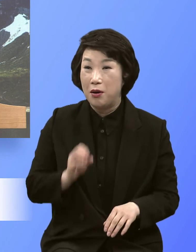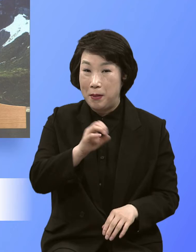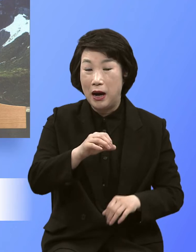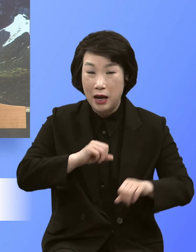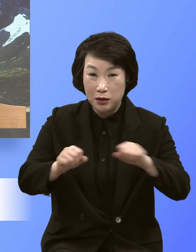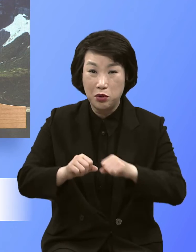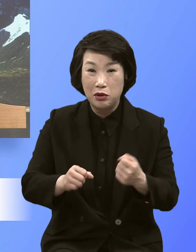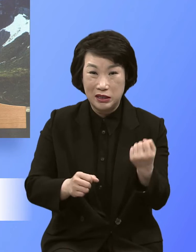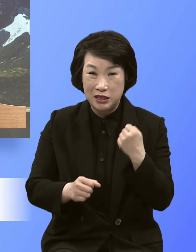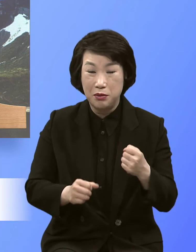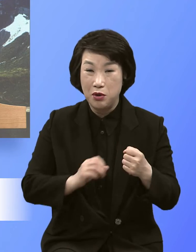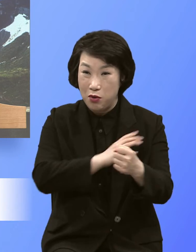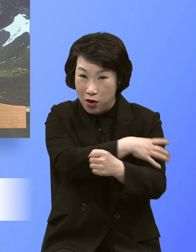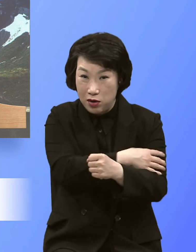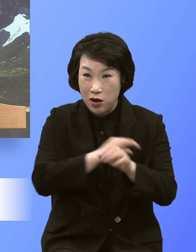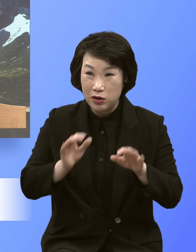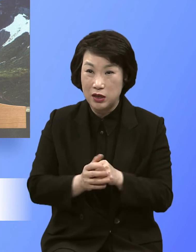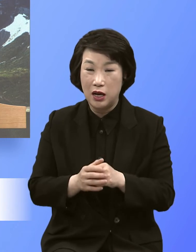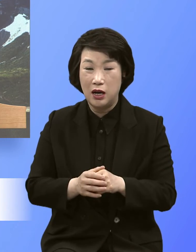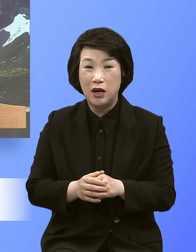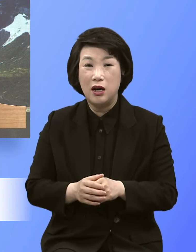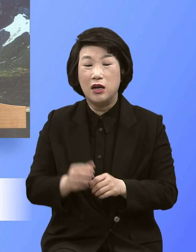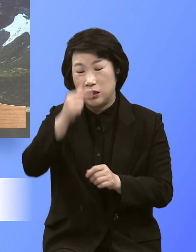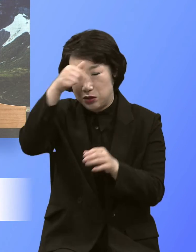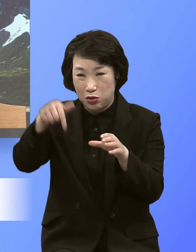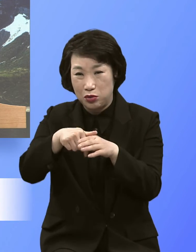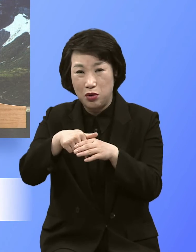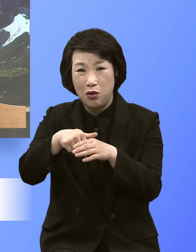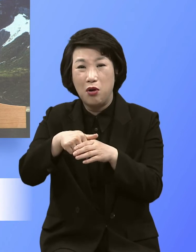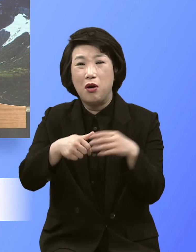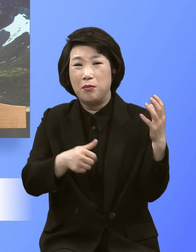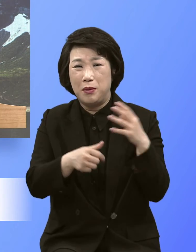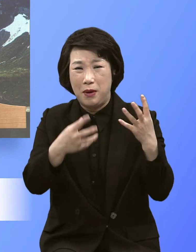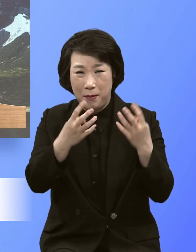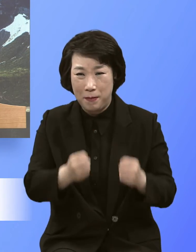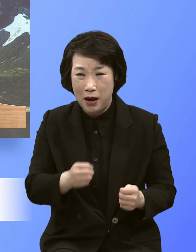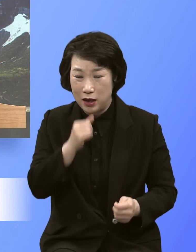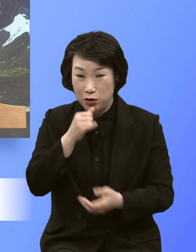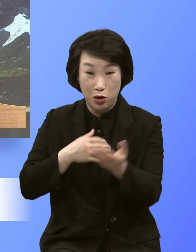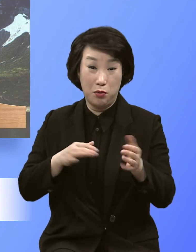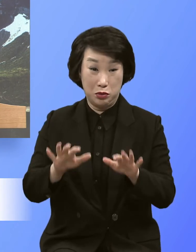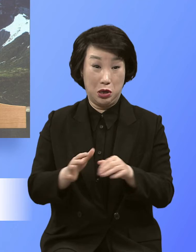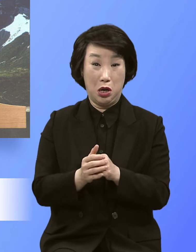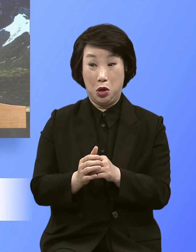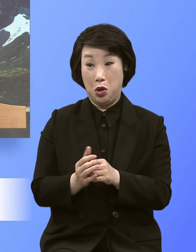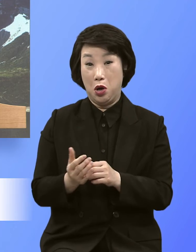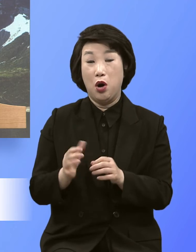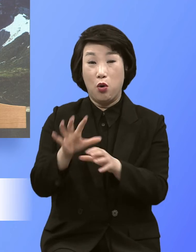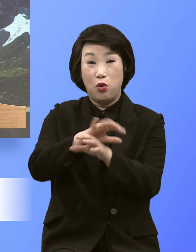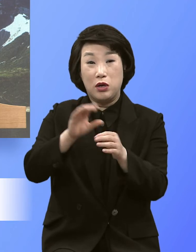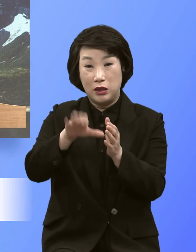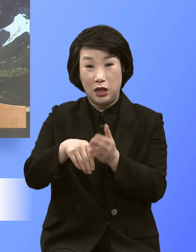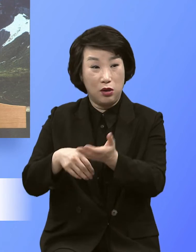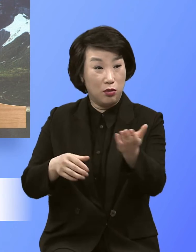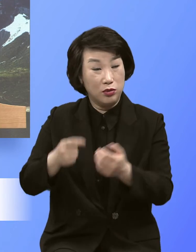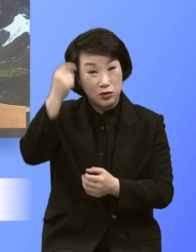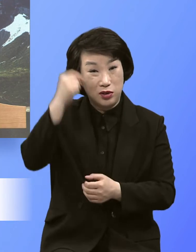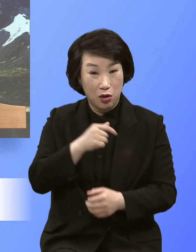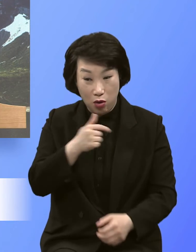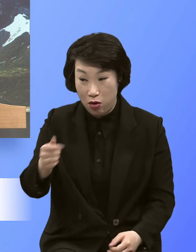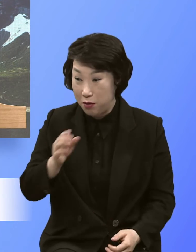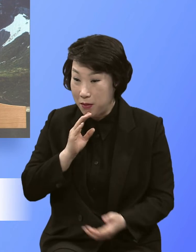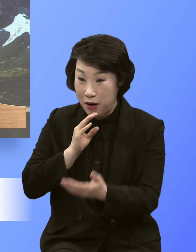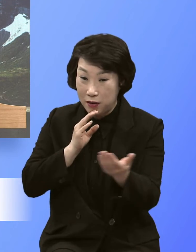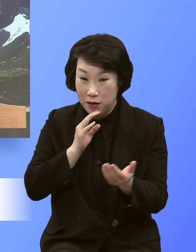행동으로 힘으로 권력으로 얼마나 핍박이 되고 있습니까? 여러분 코로나 시대를 통해서 뼈저리게 느끼지